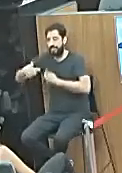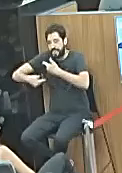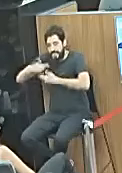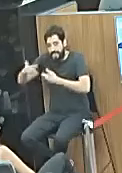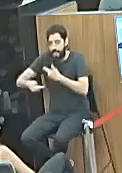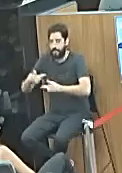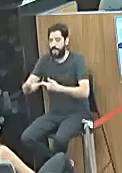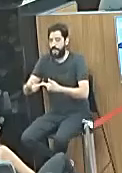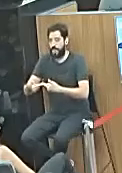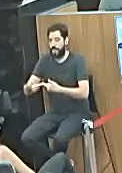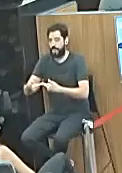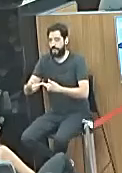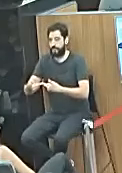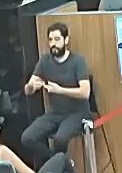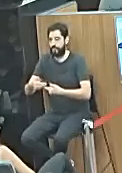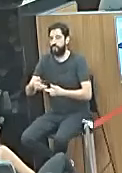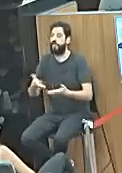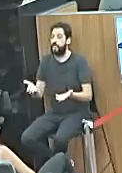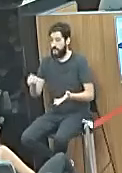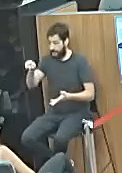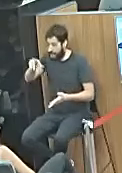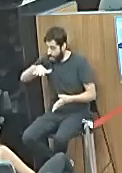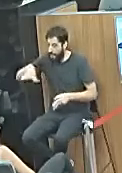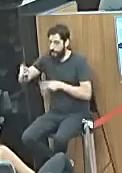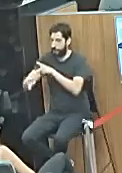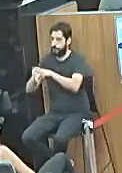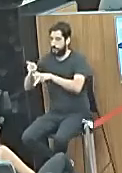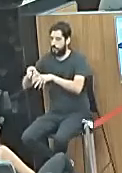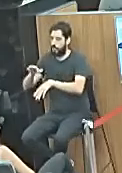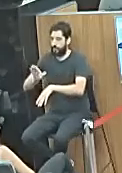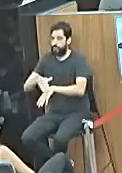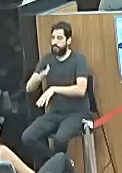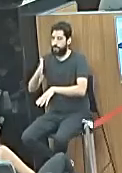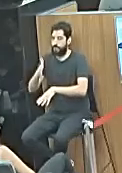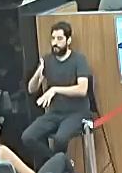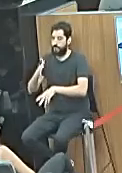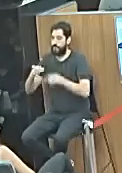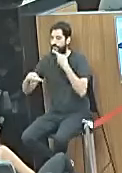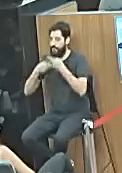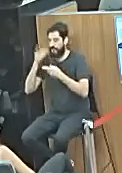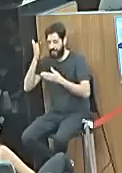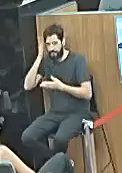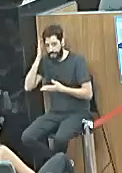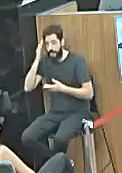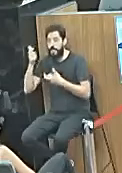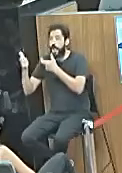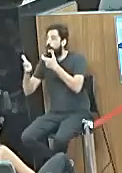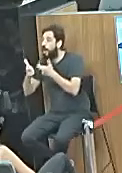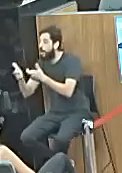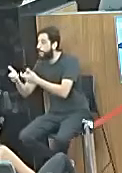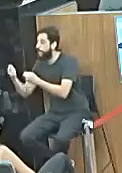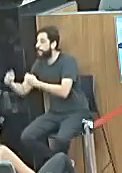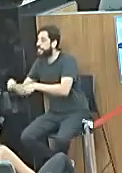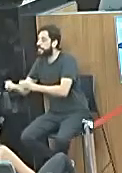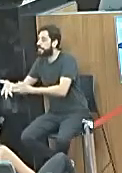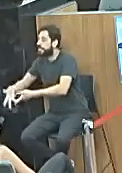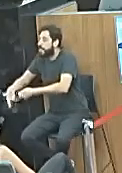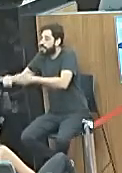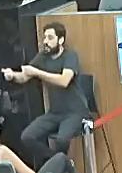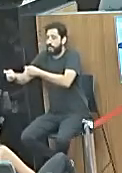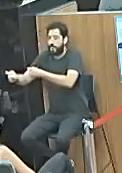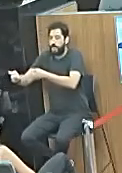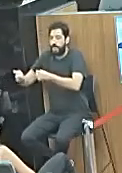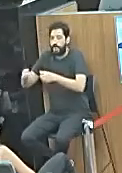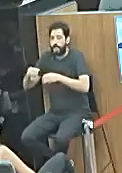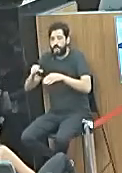da melhor forma possível são aquelas pessoas mais habilitadas para poder indicar onde é necessário melhorias onde é necessário